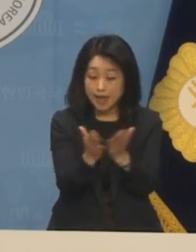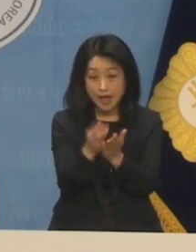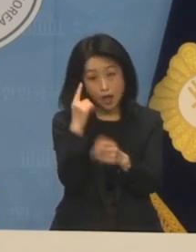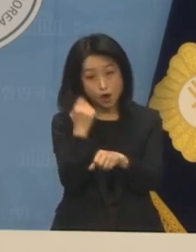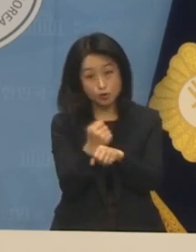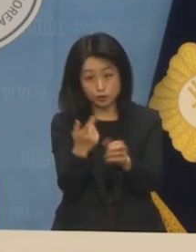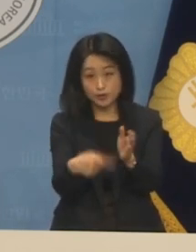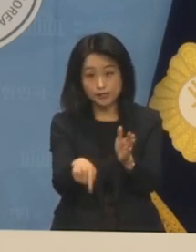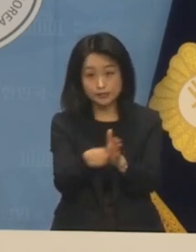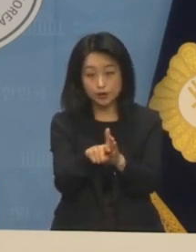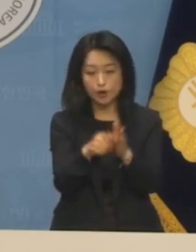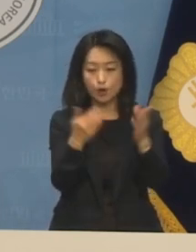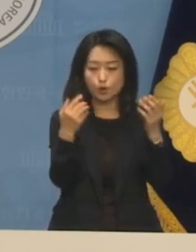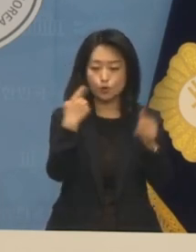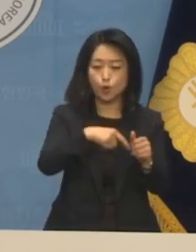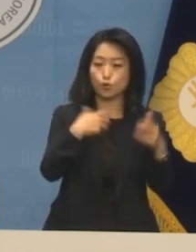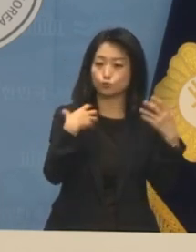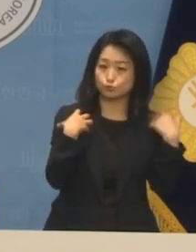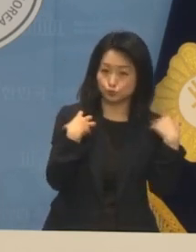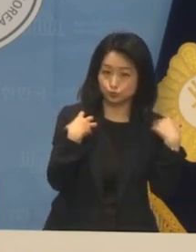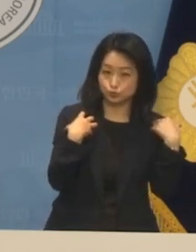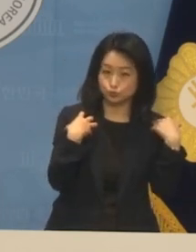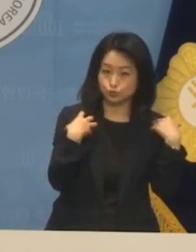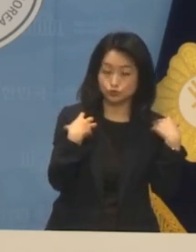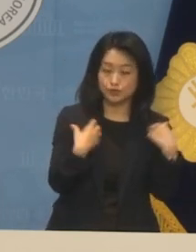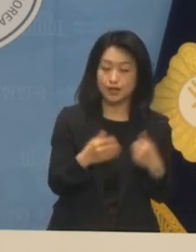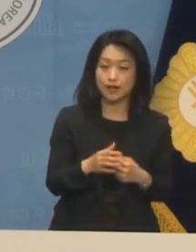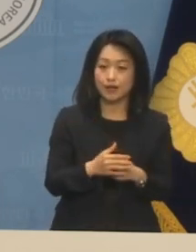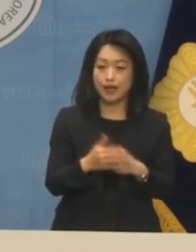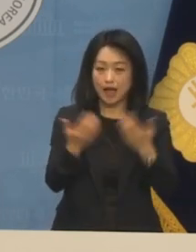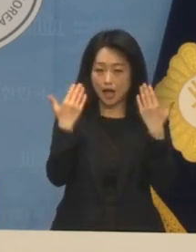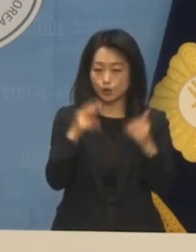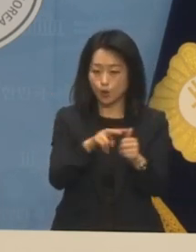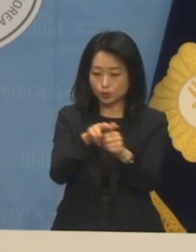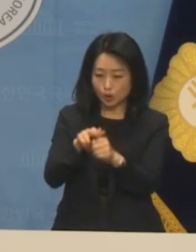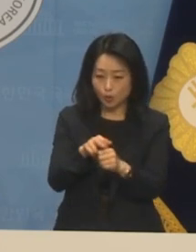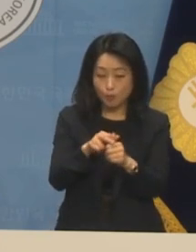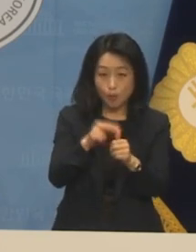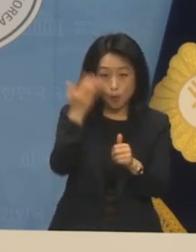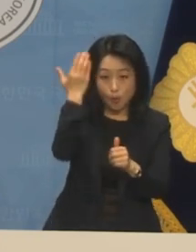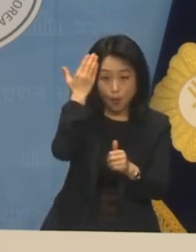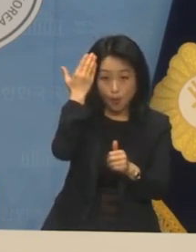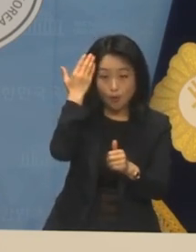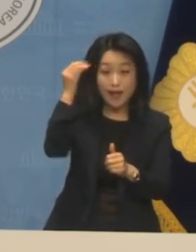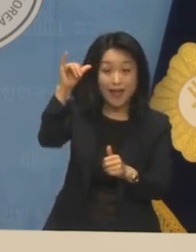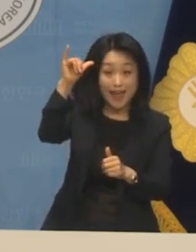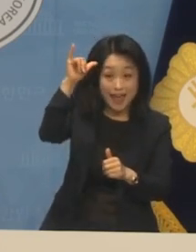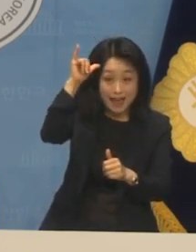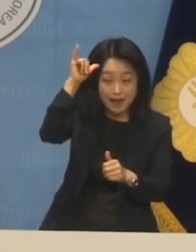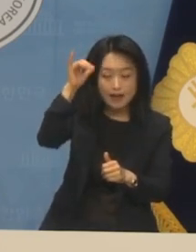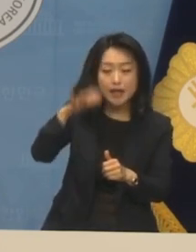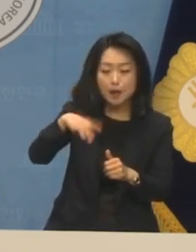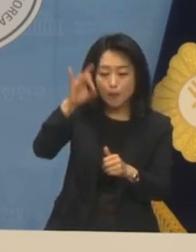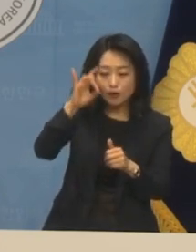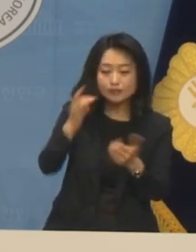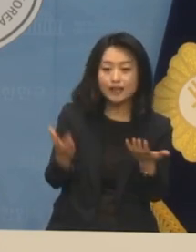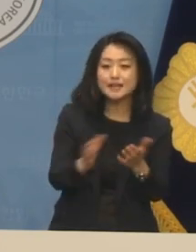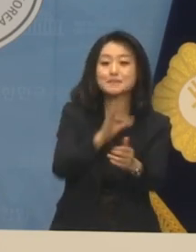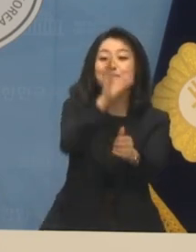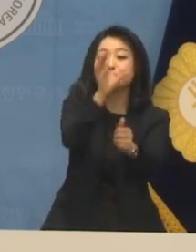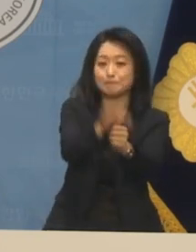개발하기 위해 교육부가 기존에 가지고 있던 학습 데이터를 디지털 교과서 개발 업체에 우선 제공합니다.